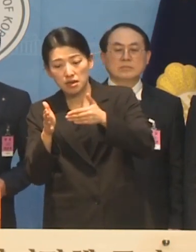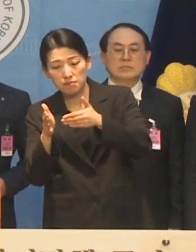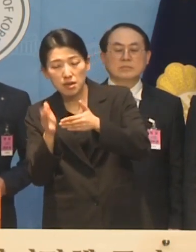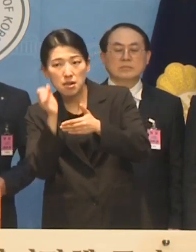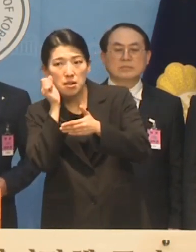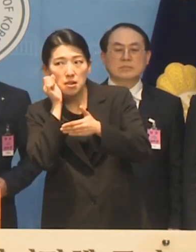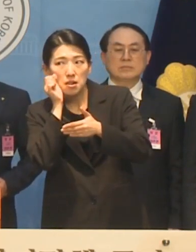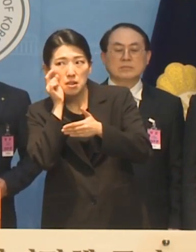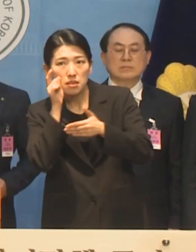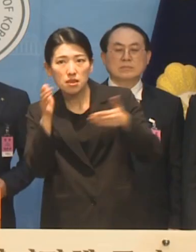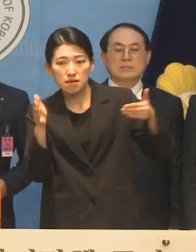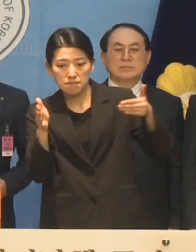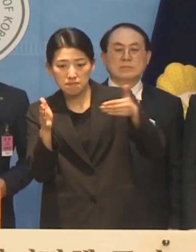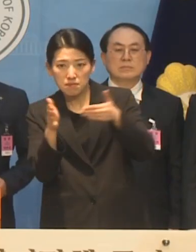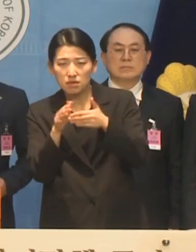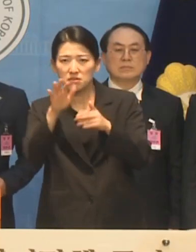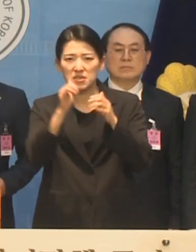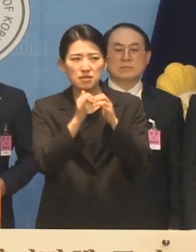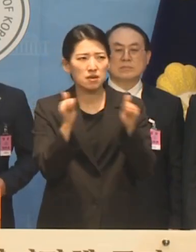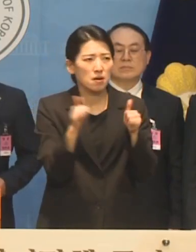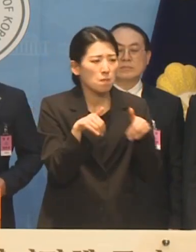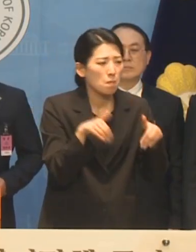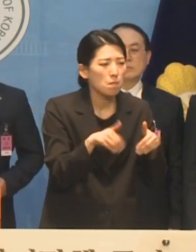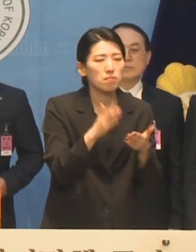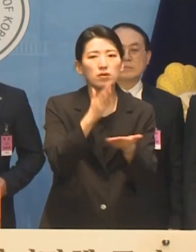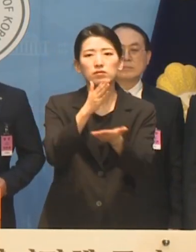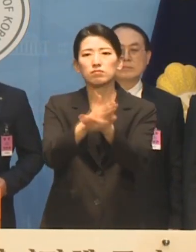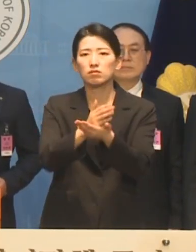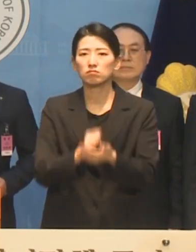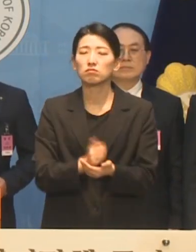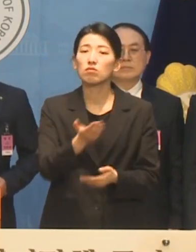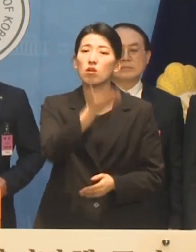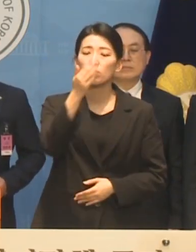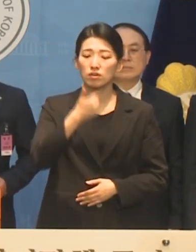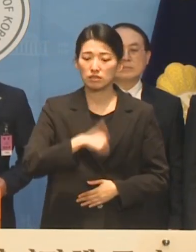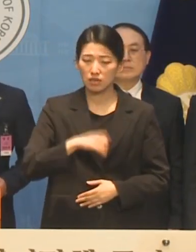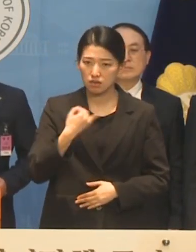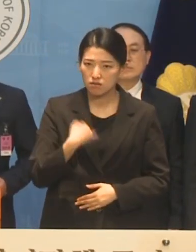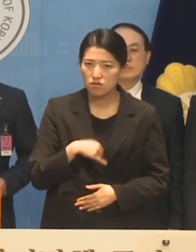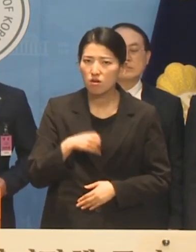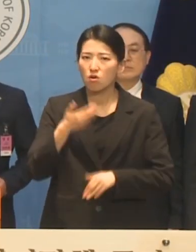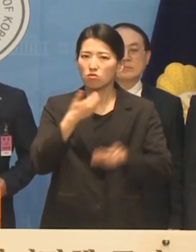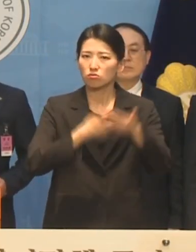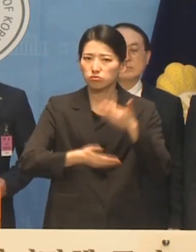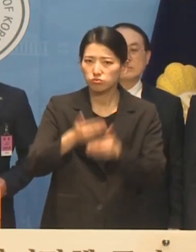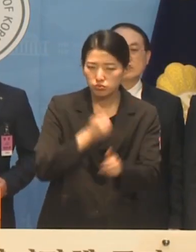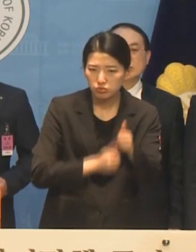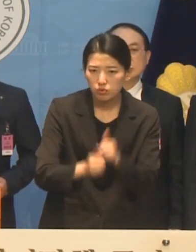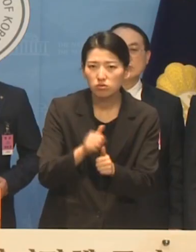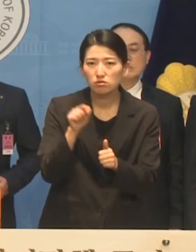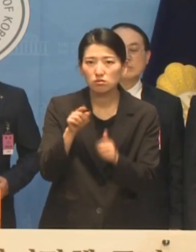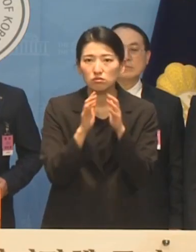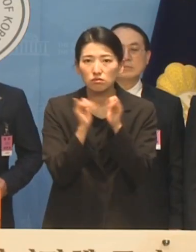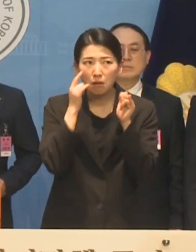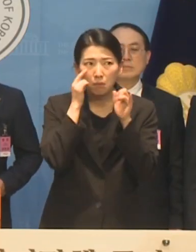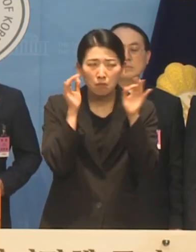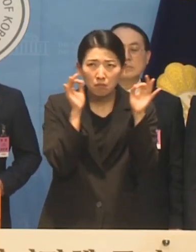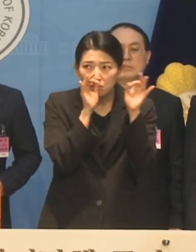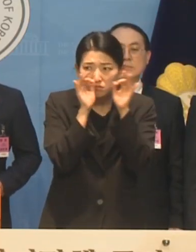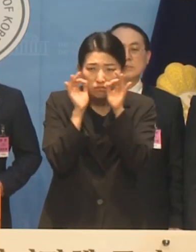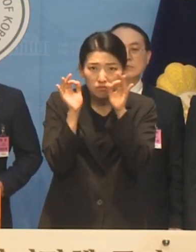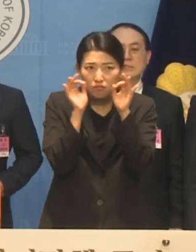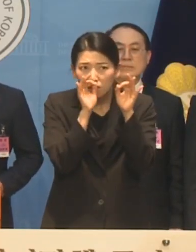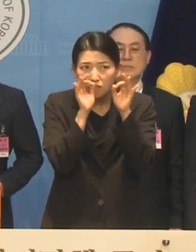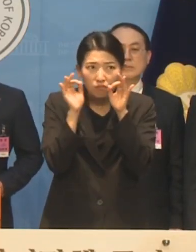앞두고 사람의 종노릇하지 마십시오. 여러분의 자녀들이, 여러분의 후손들이 사람의 눈치를 보는 판결로